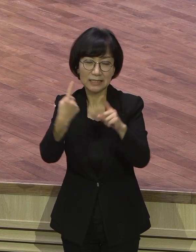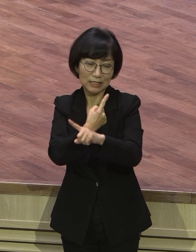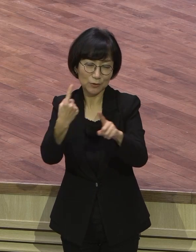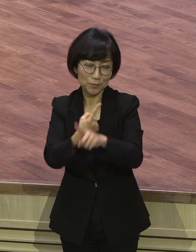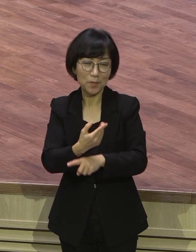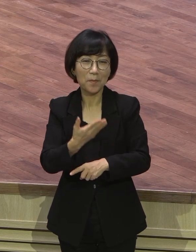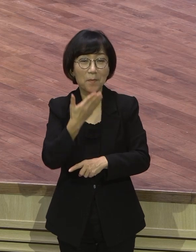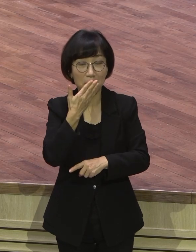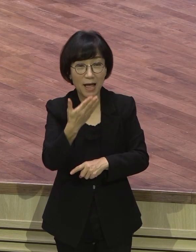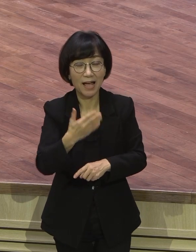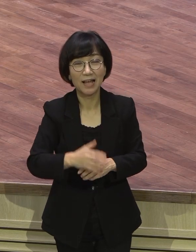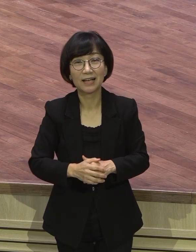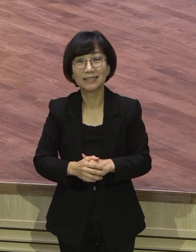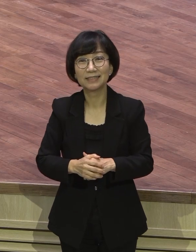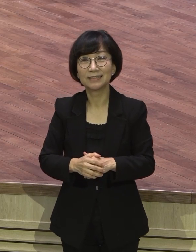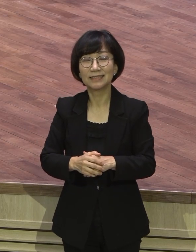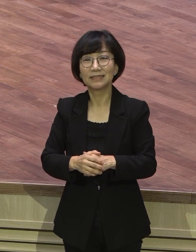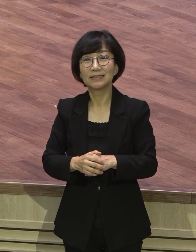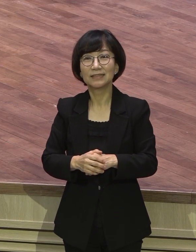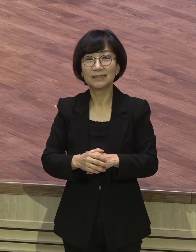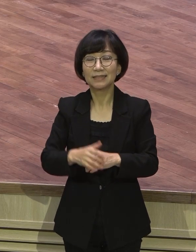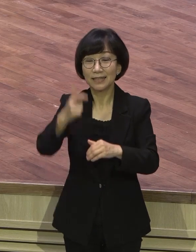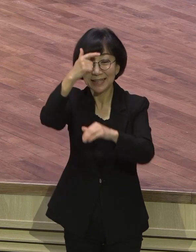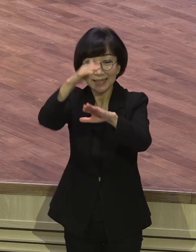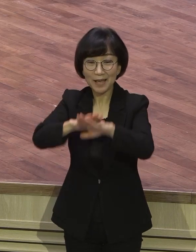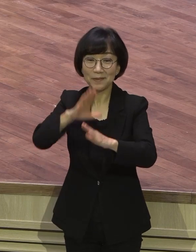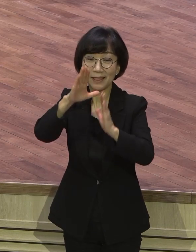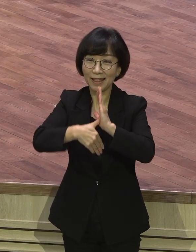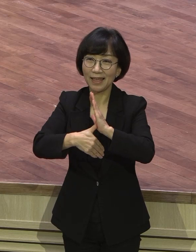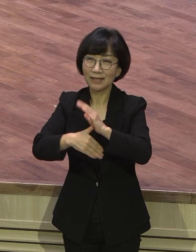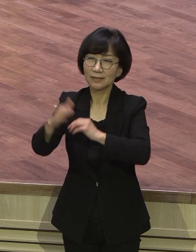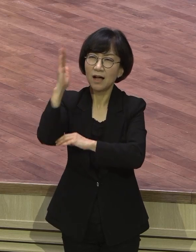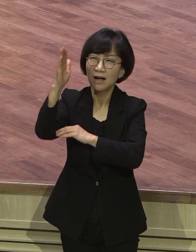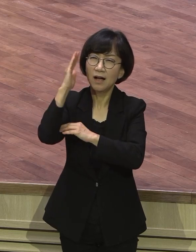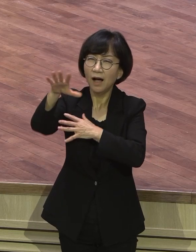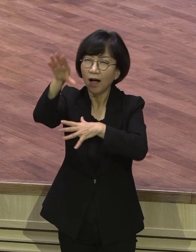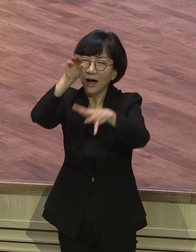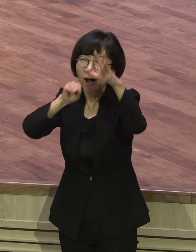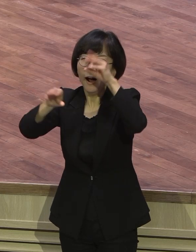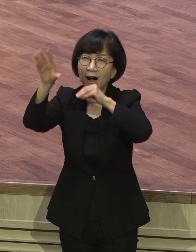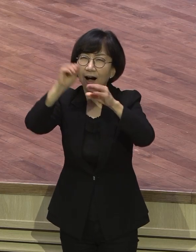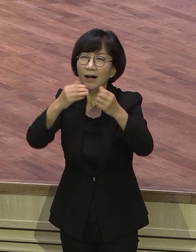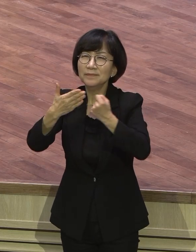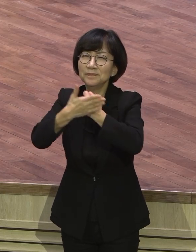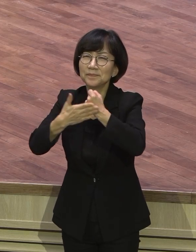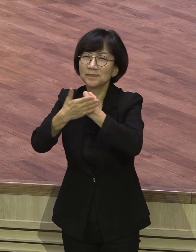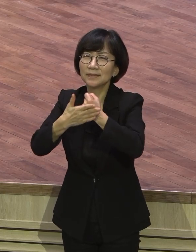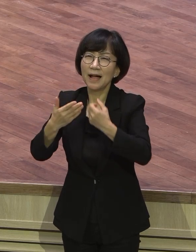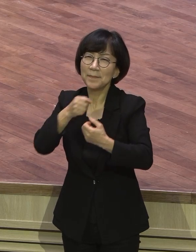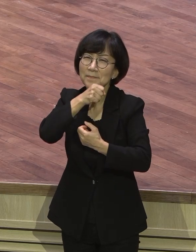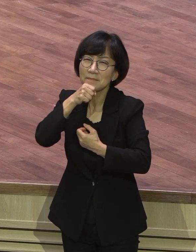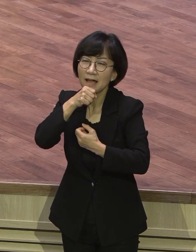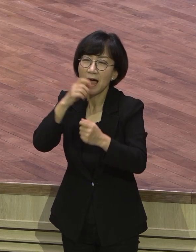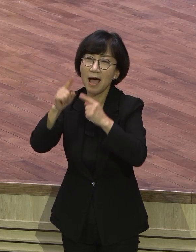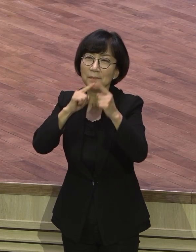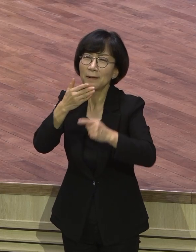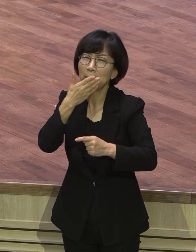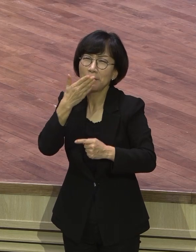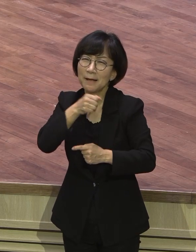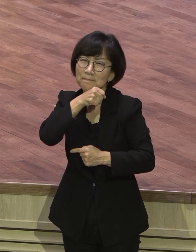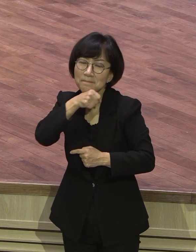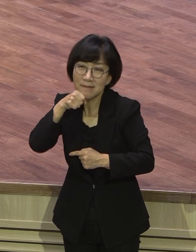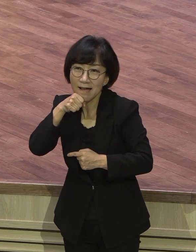예배 시간 말씀 들으면서 하 말씀이 너무 좋구나 말씀이 달구나 그 사람은 예털